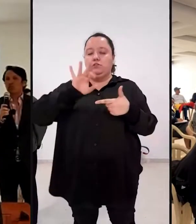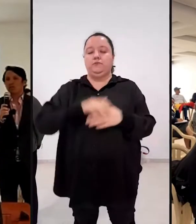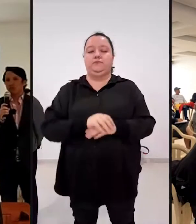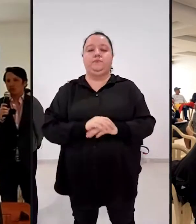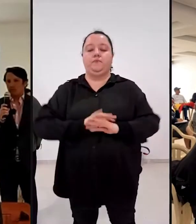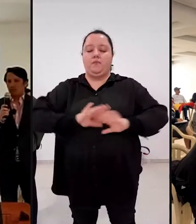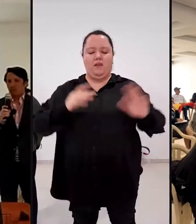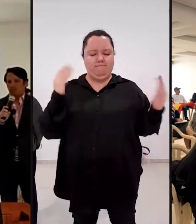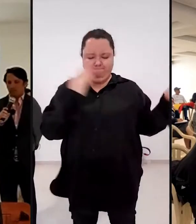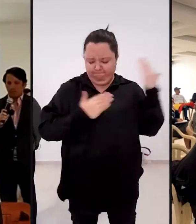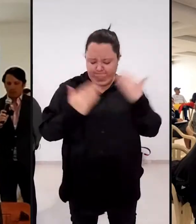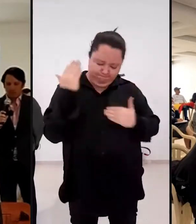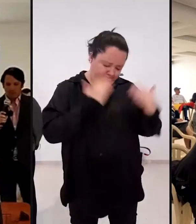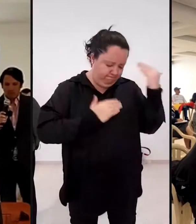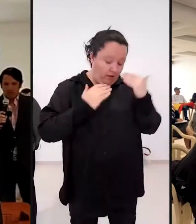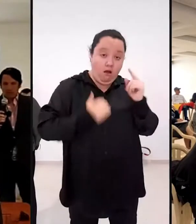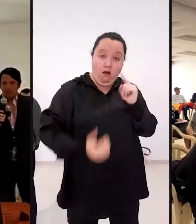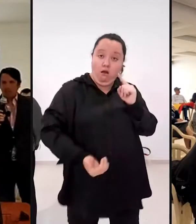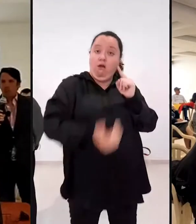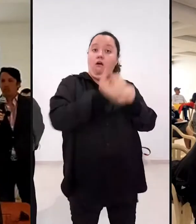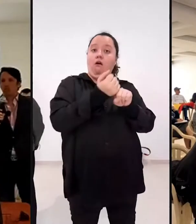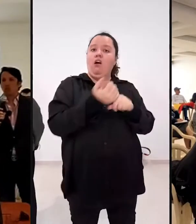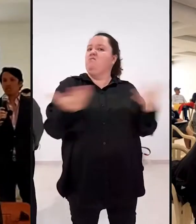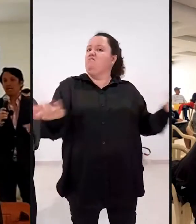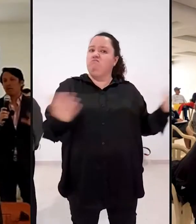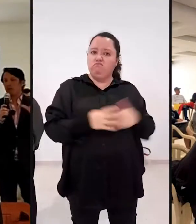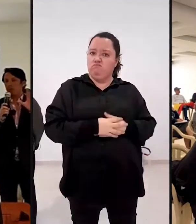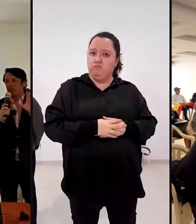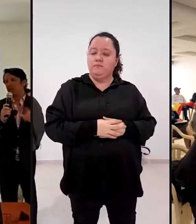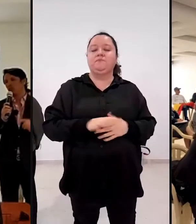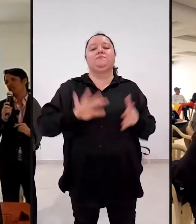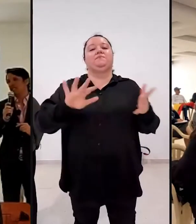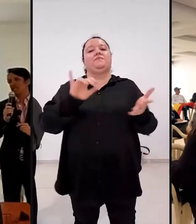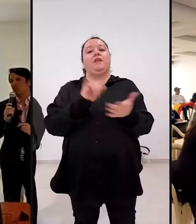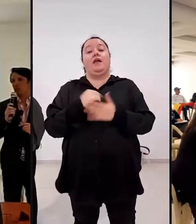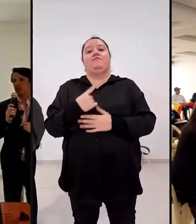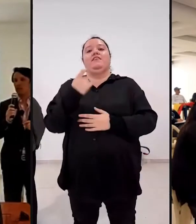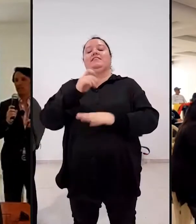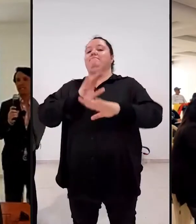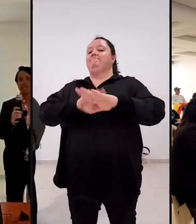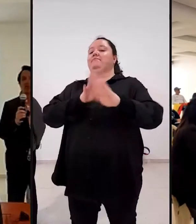encontradas después como es agua